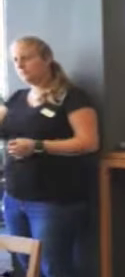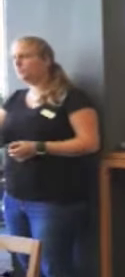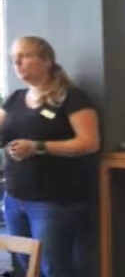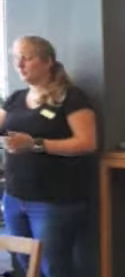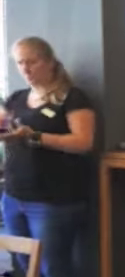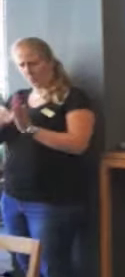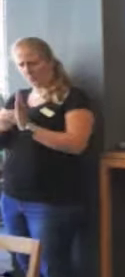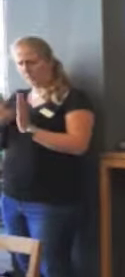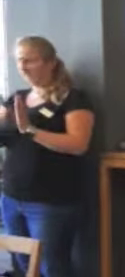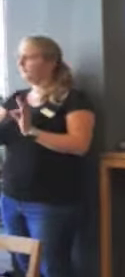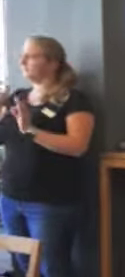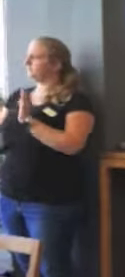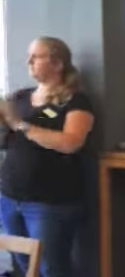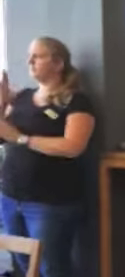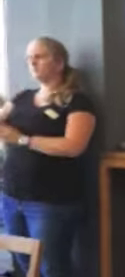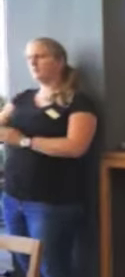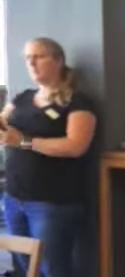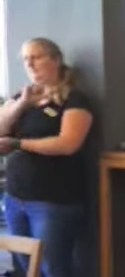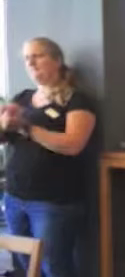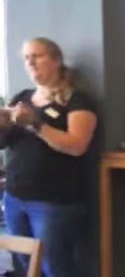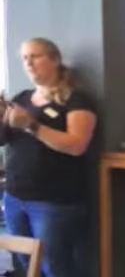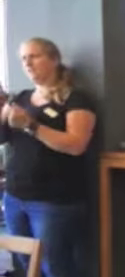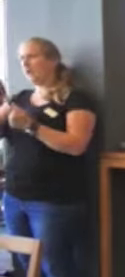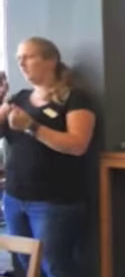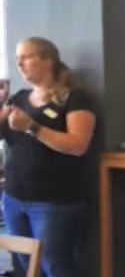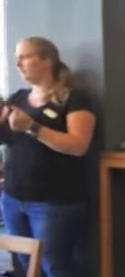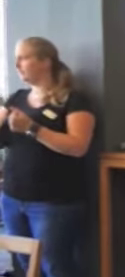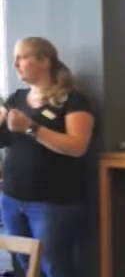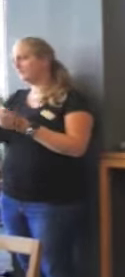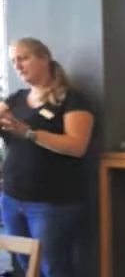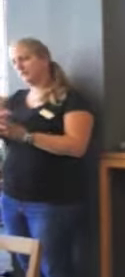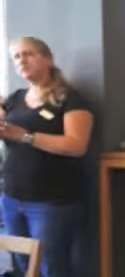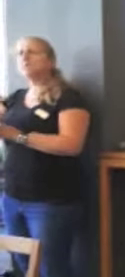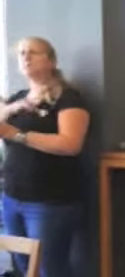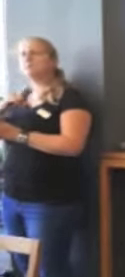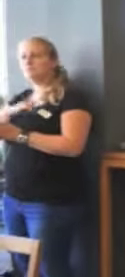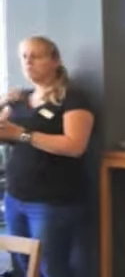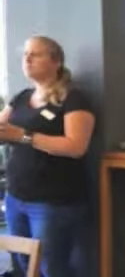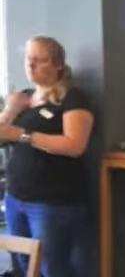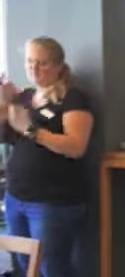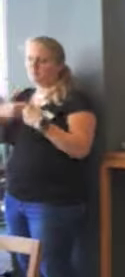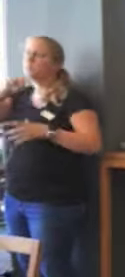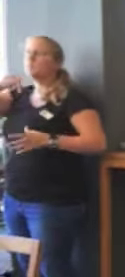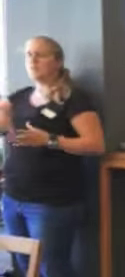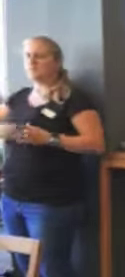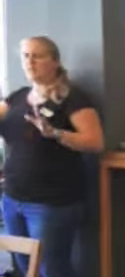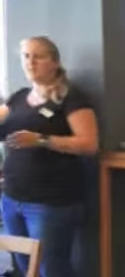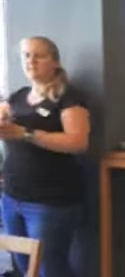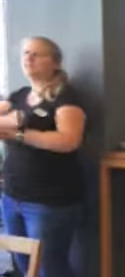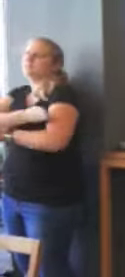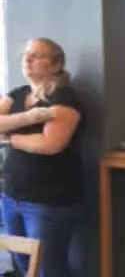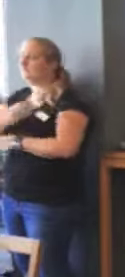bakgrund i våran del av Bergslagen som är väldigt mycket beroende av de gruvor som har funnits i